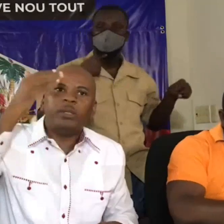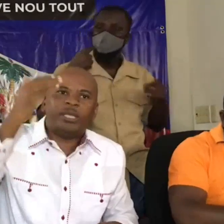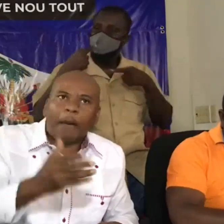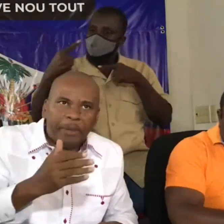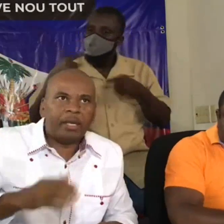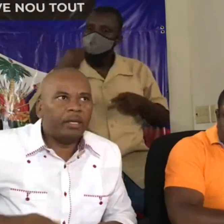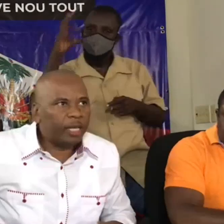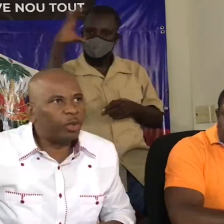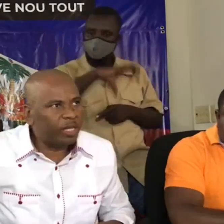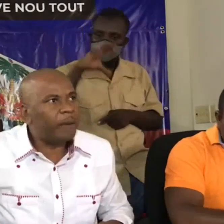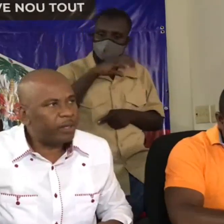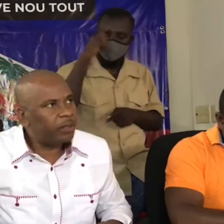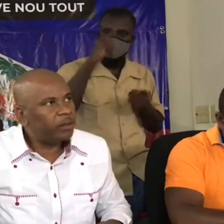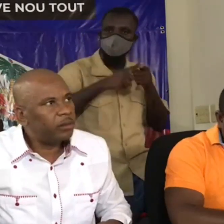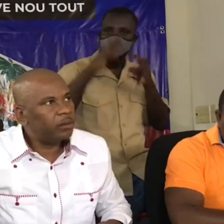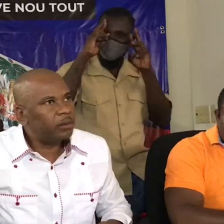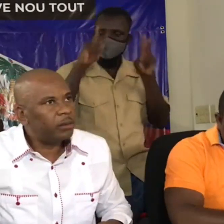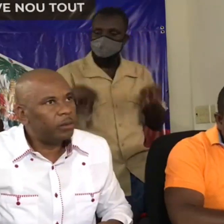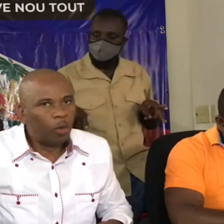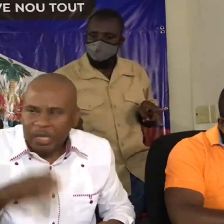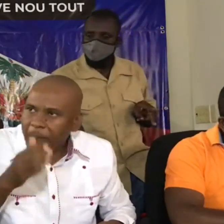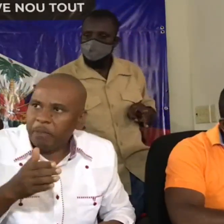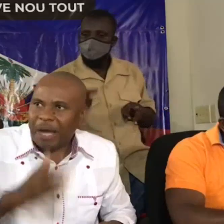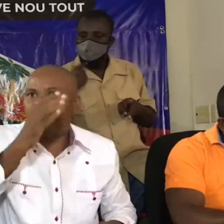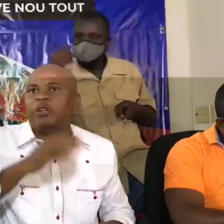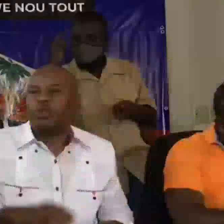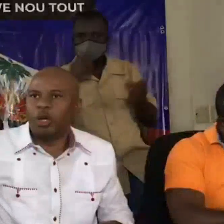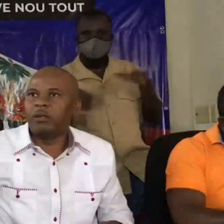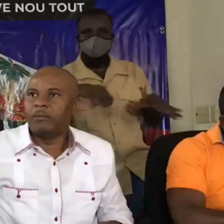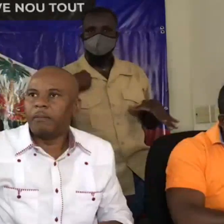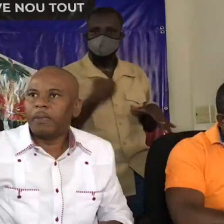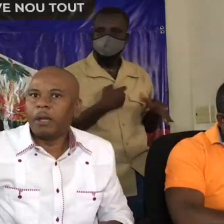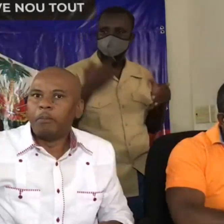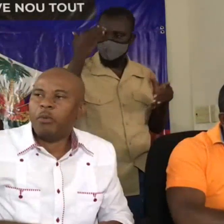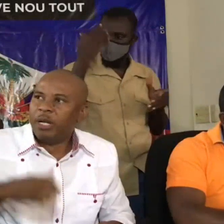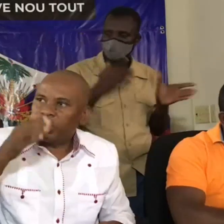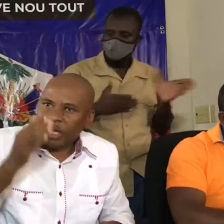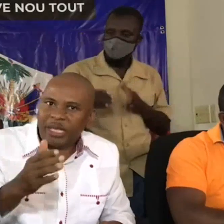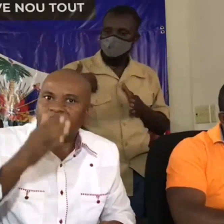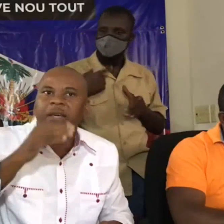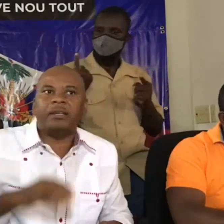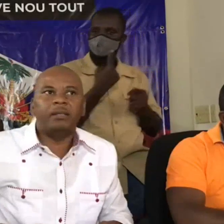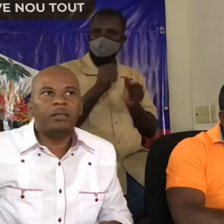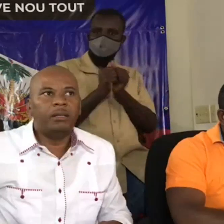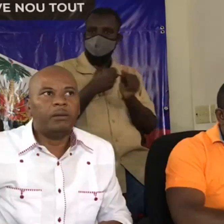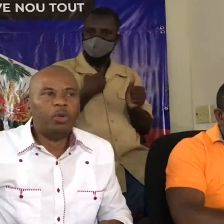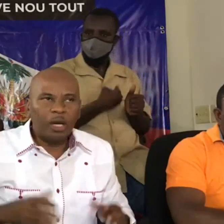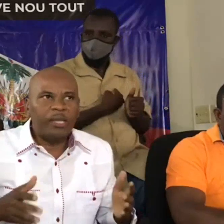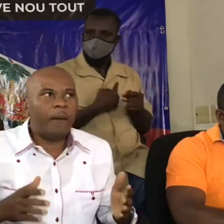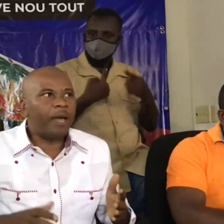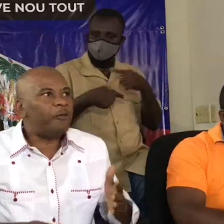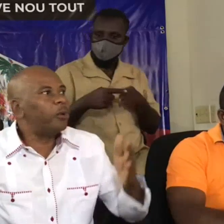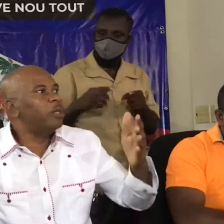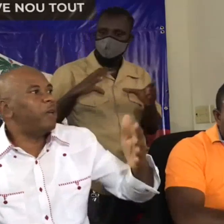nous sapions que ce kidnapping. Un kidnapping pas qu'à faire dans la zone. Pour nous sortir avec nous